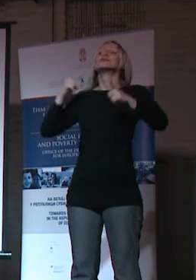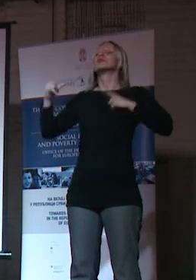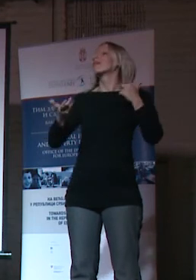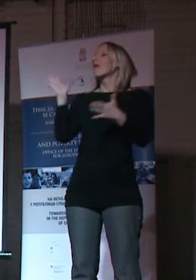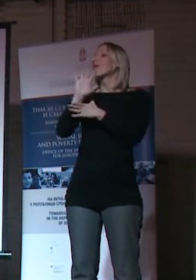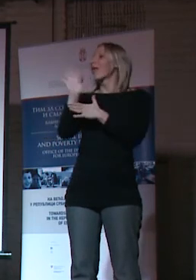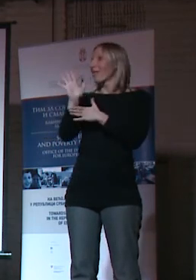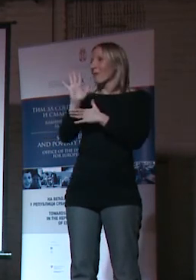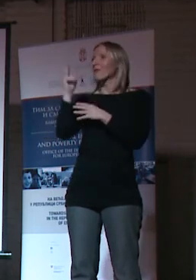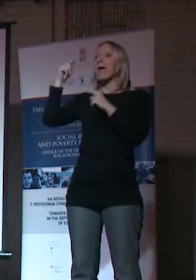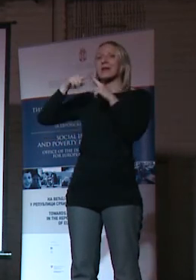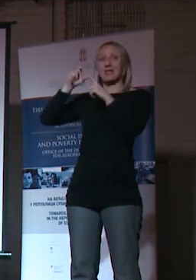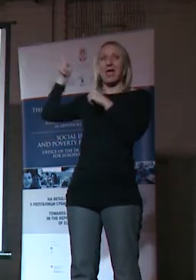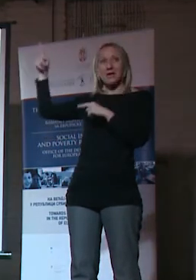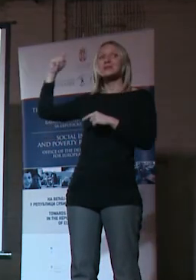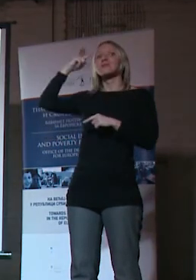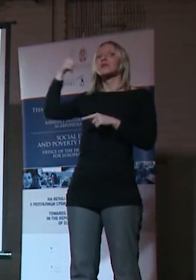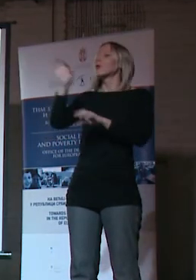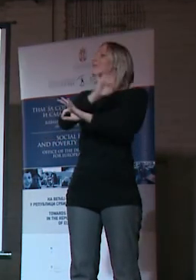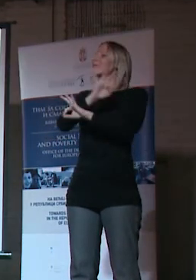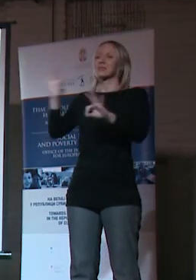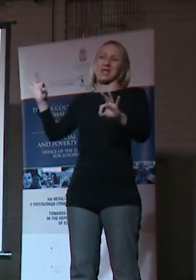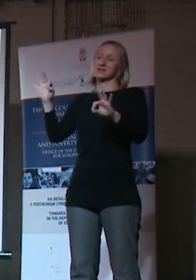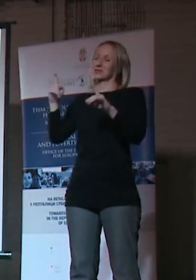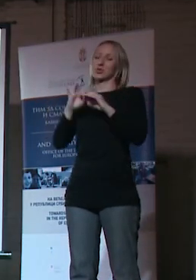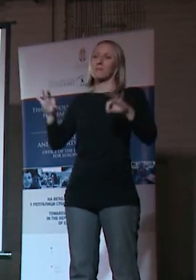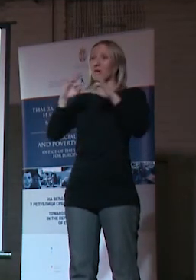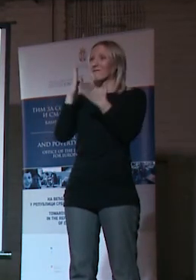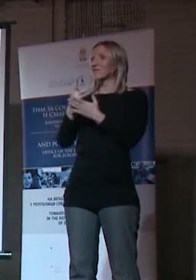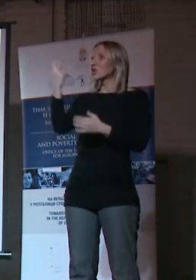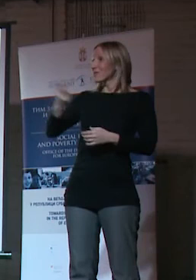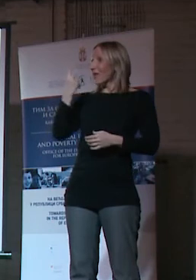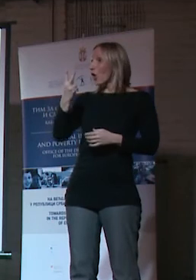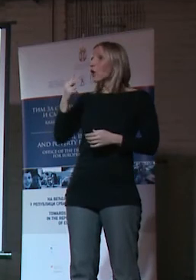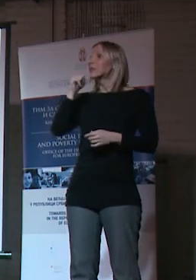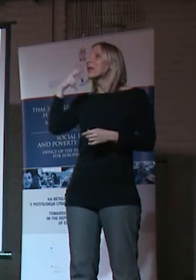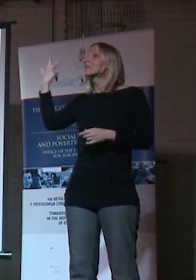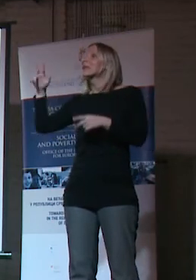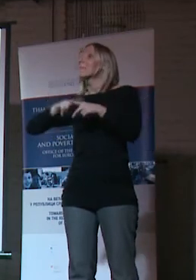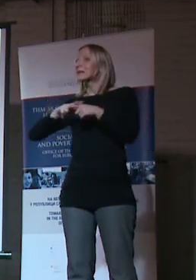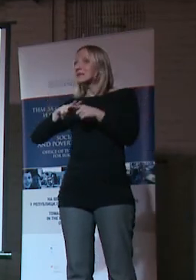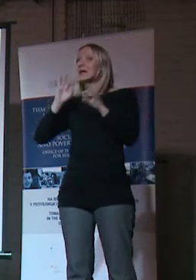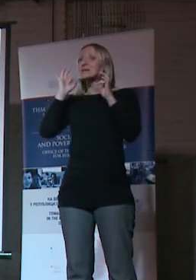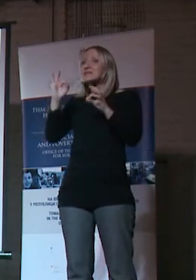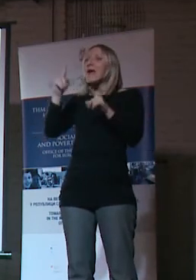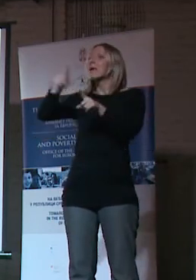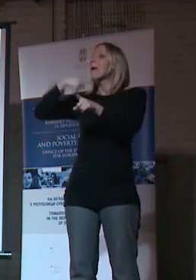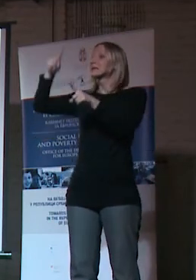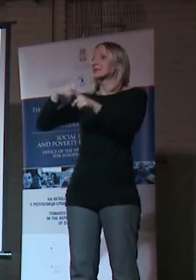i RTS shvatio da je to fantastičan projekat i evo već 2 godine i 3 meseca radimo svakog meseca po jedan